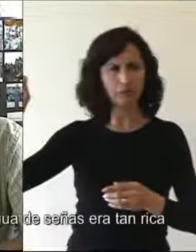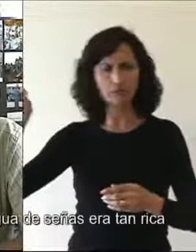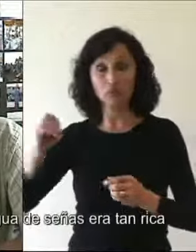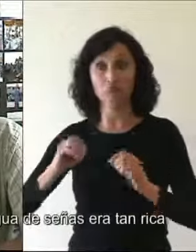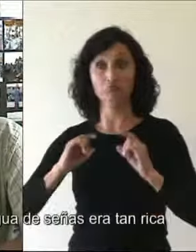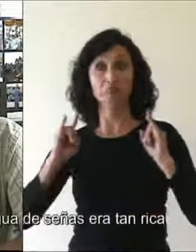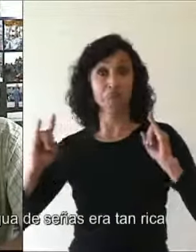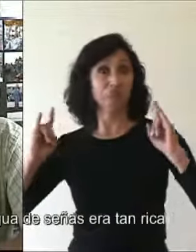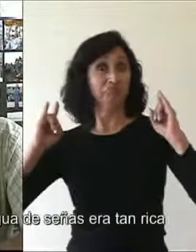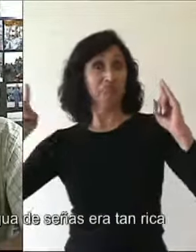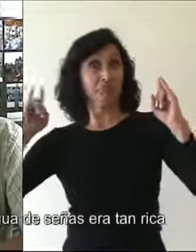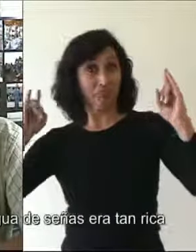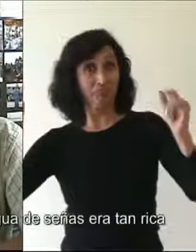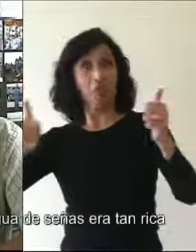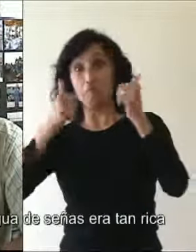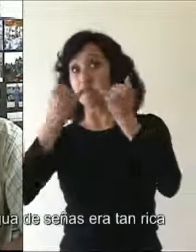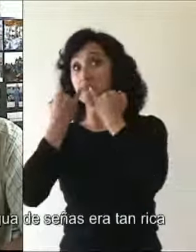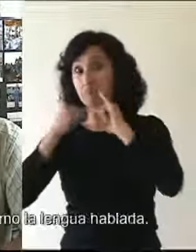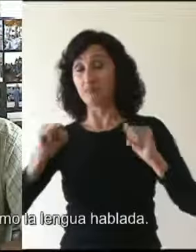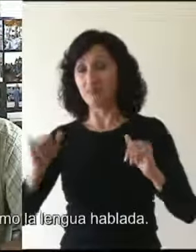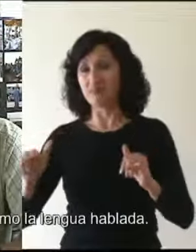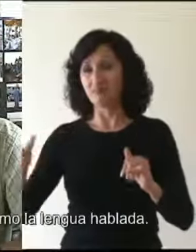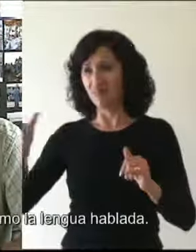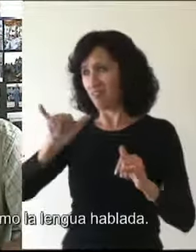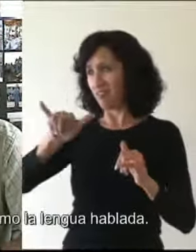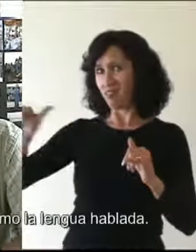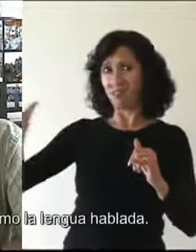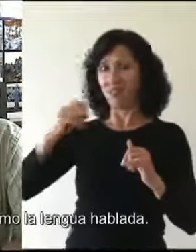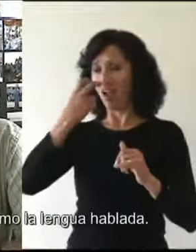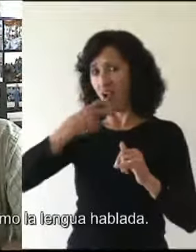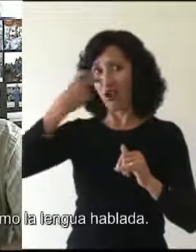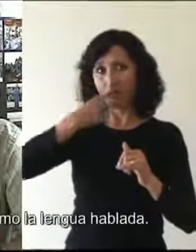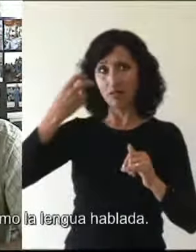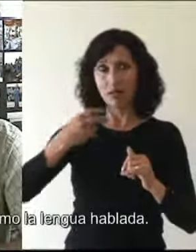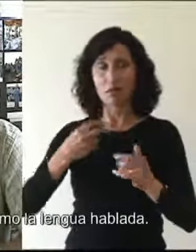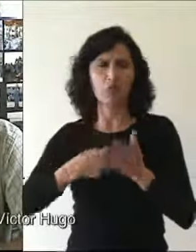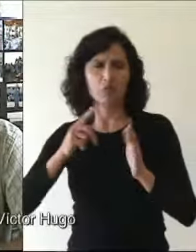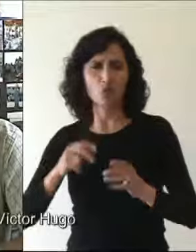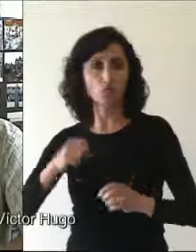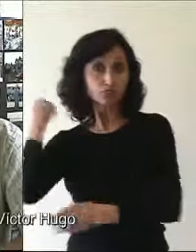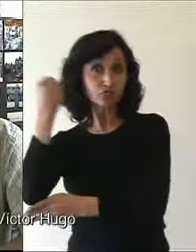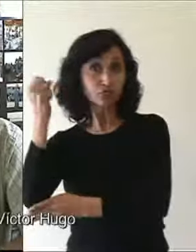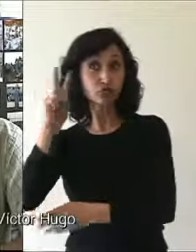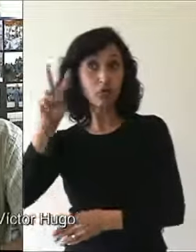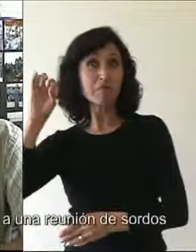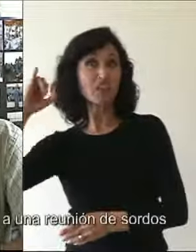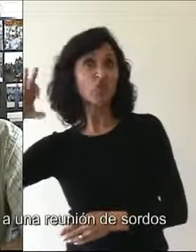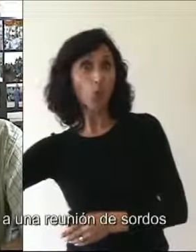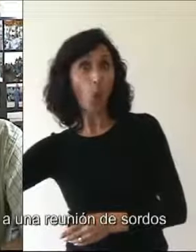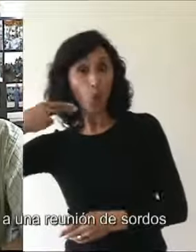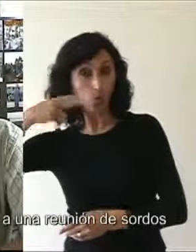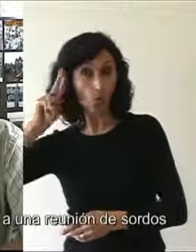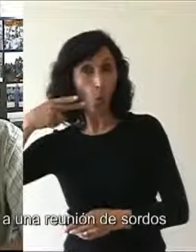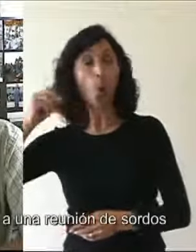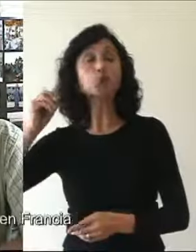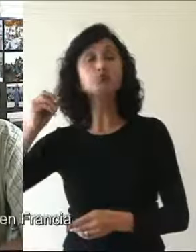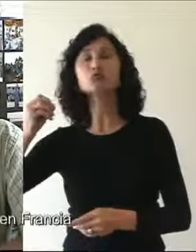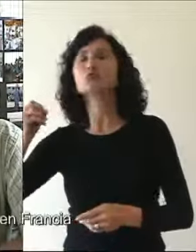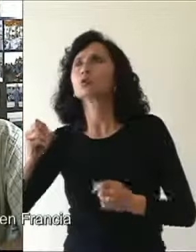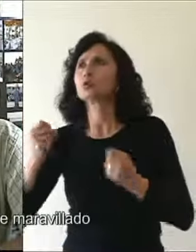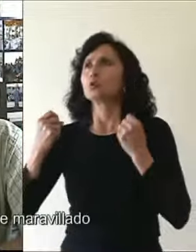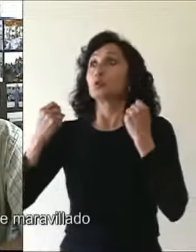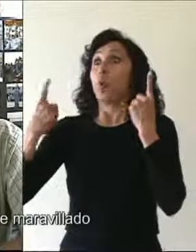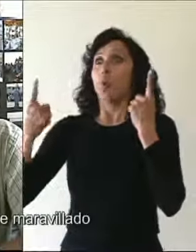XIX, en que la lengua de señas era tan rica y tan útil como la lengua hablada. Víctor Hugo, cuando asiste a una reunión